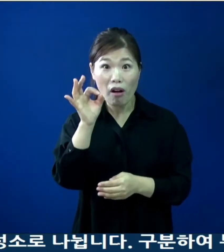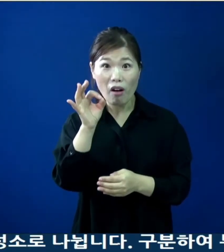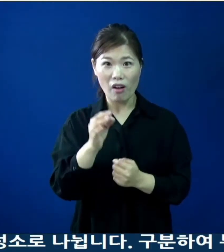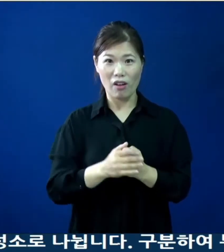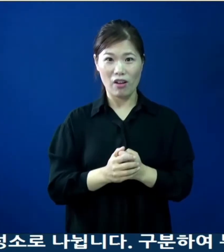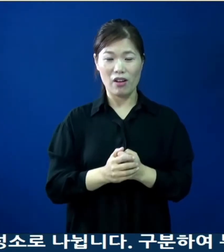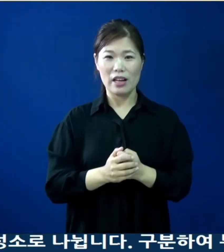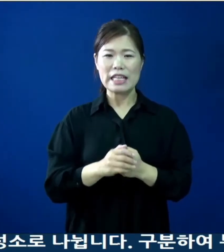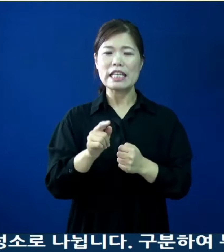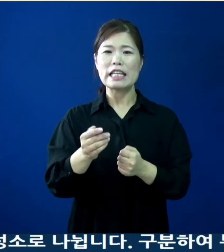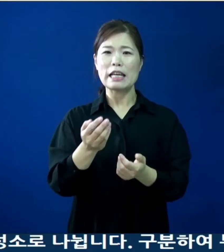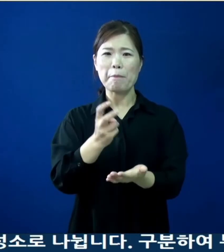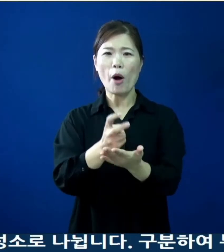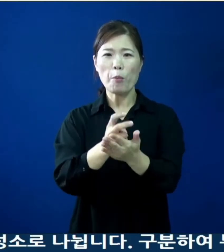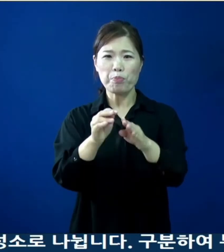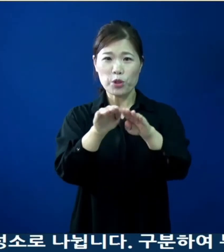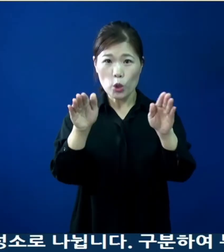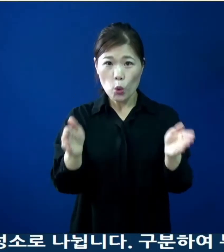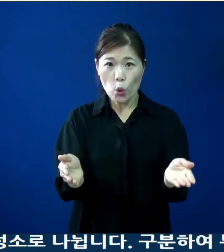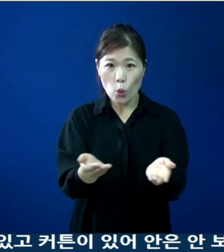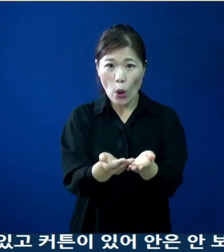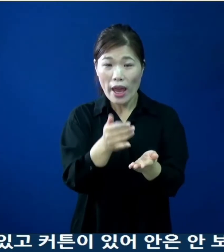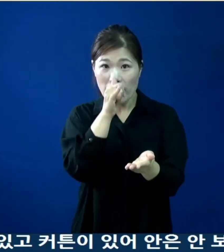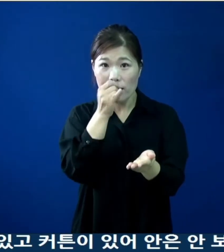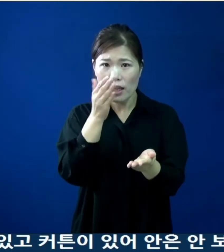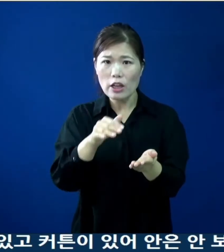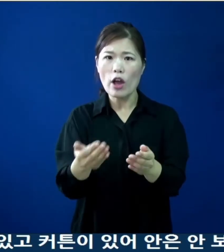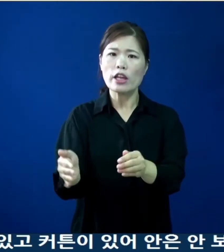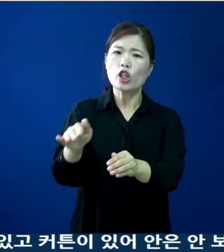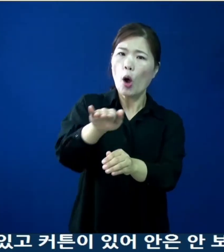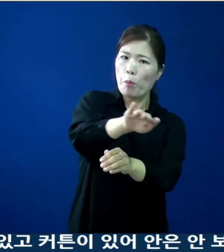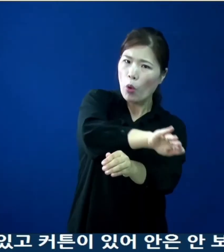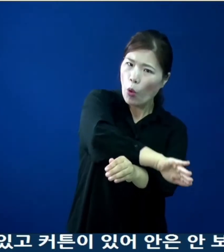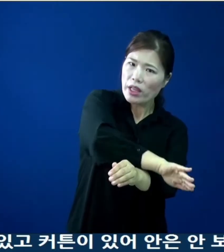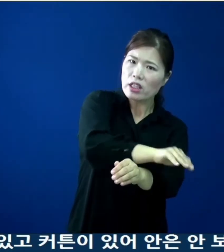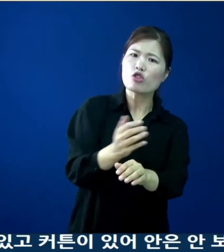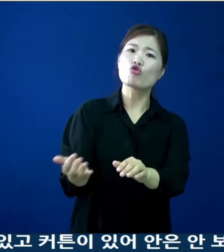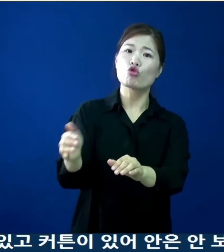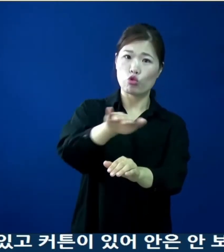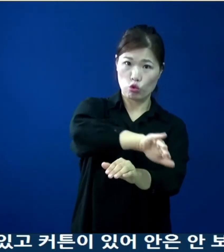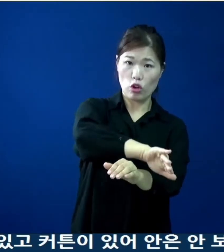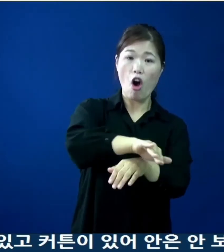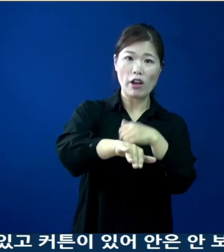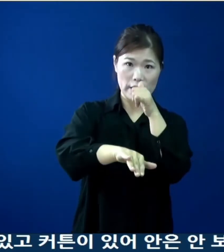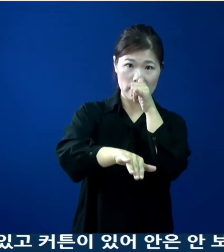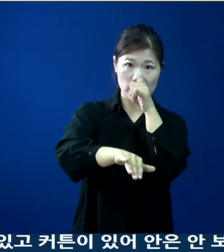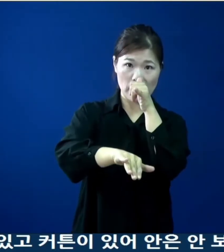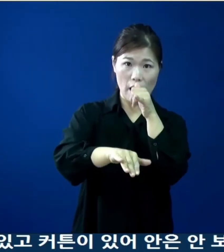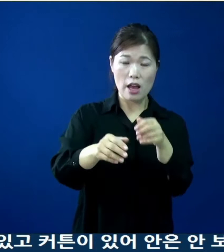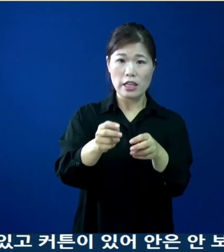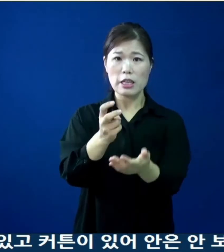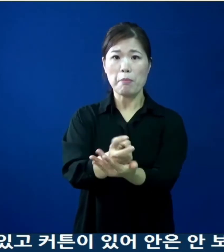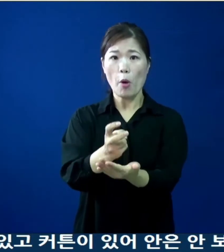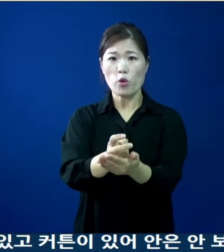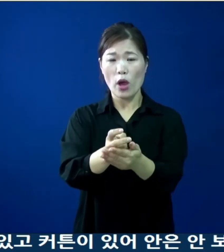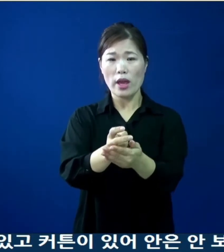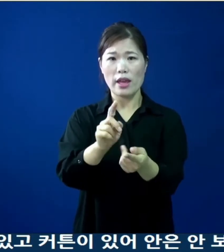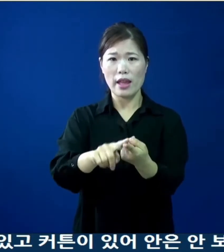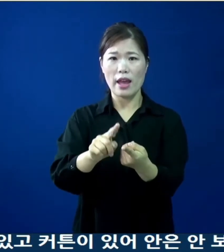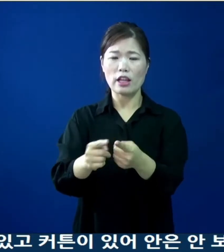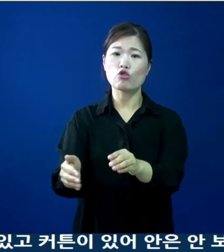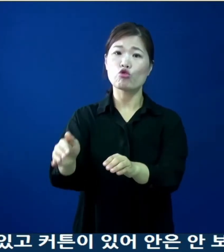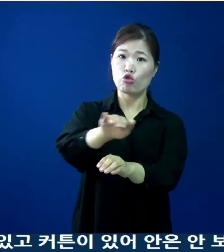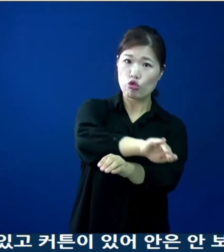지성소의 법궤, 그리고 그 법궤를 덮고 있는 뚜껑이 있습니다. 법궤를 덮고 있는 뚜껑을